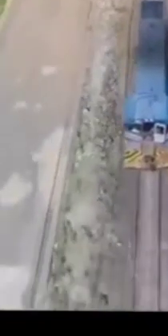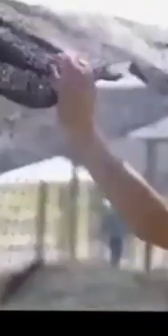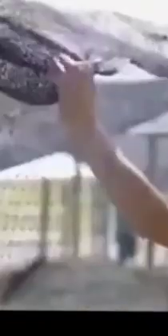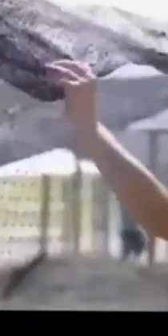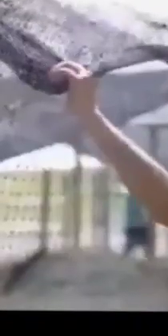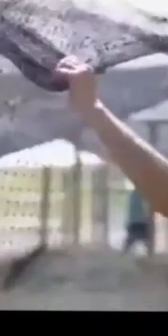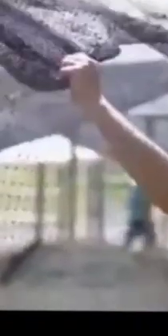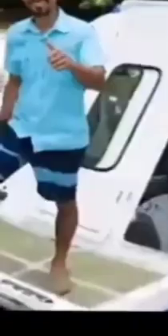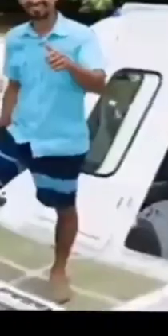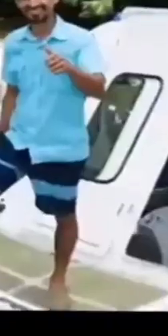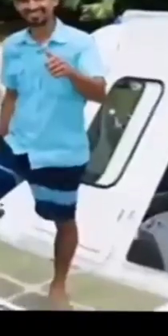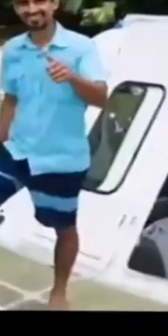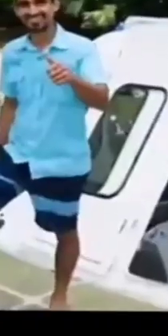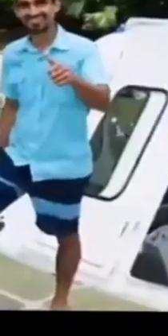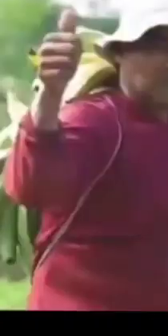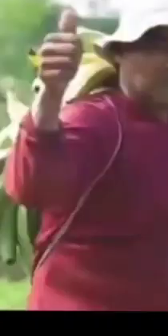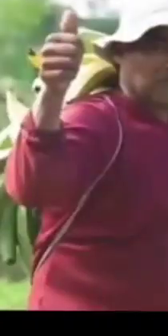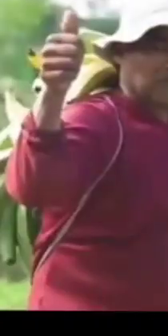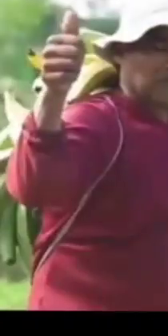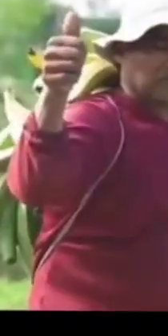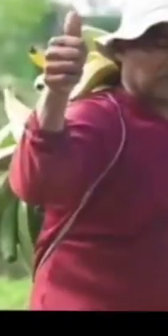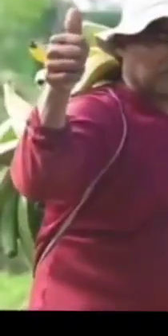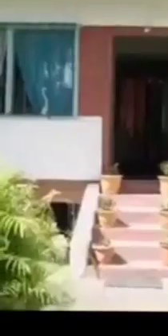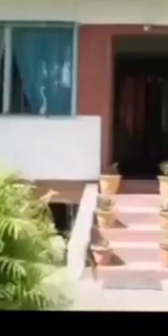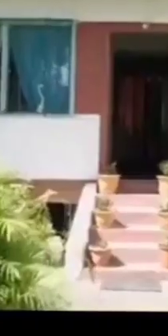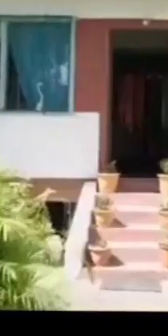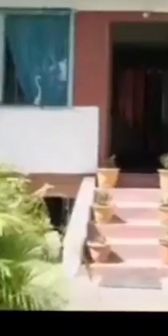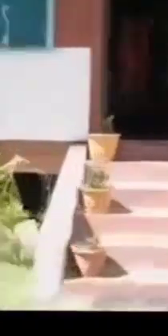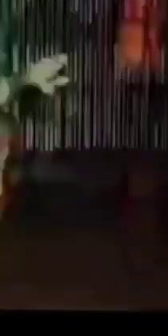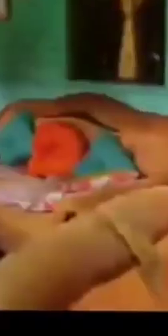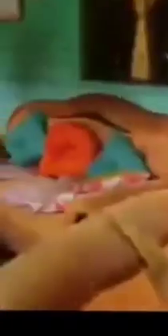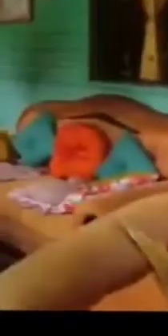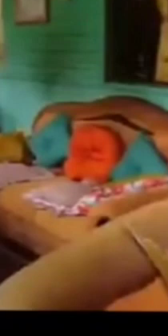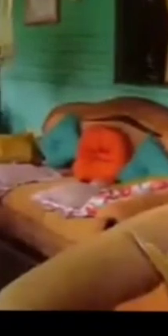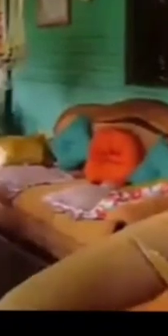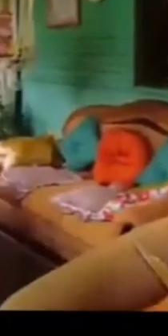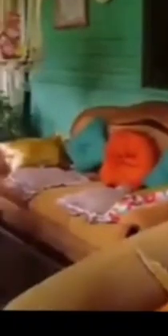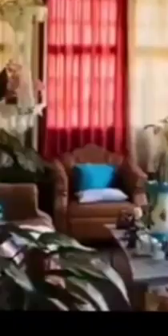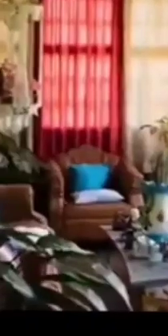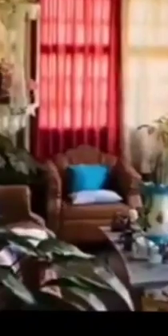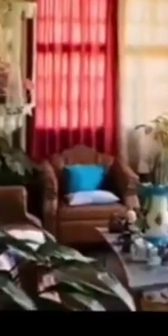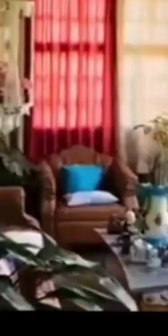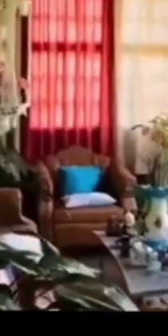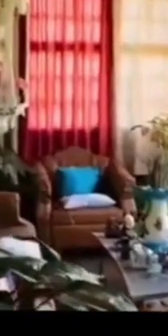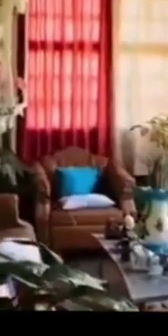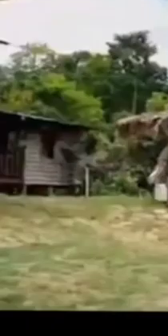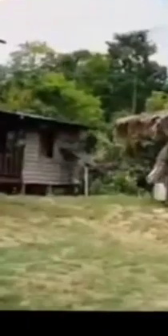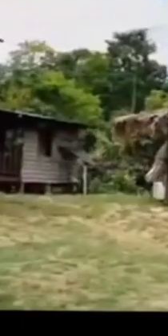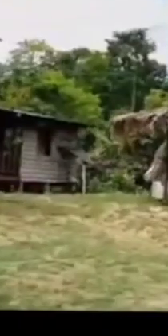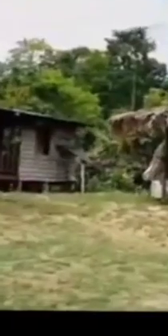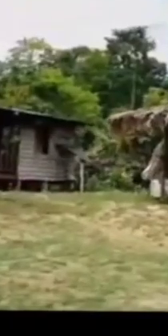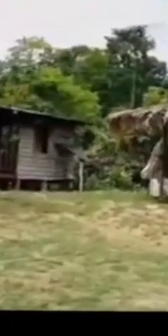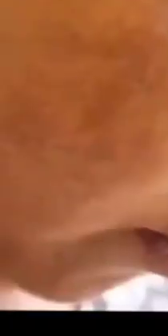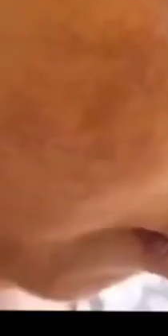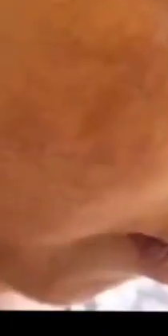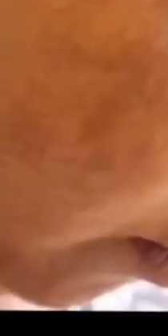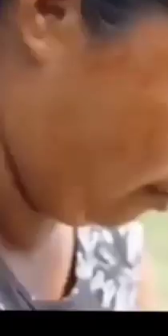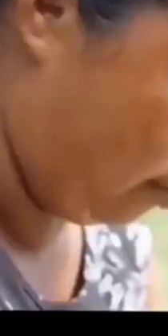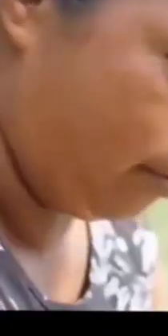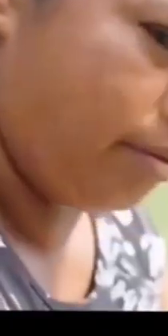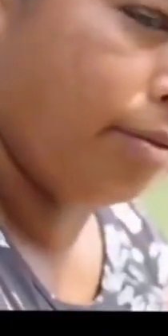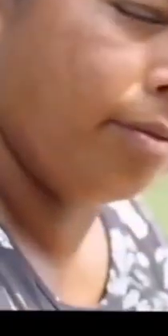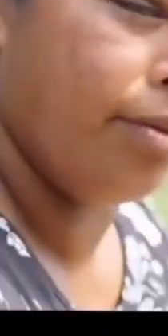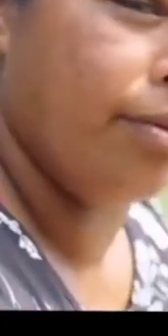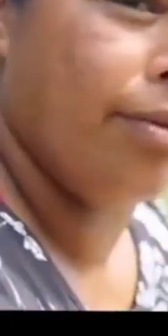nuestra riqueza es también humana y cultural nuestra región encierra historias ancestrales de quienes caminaron en